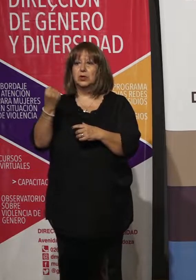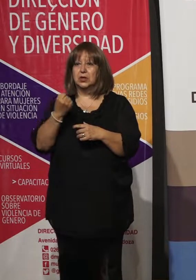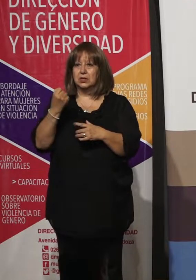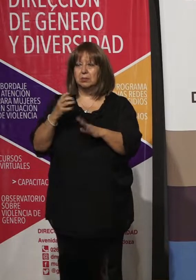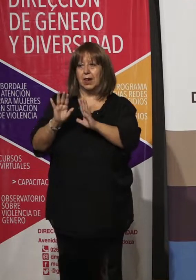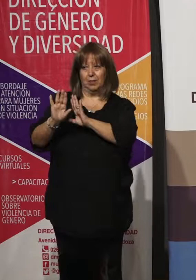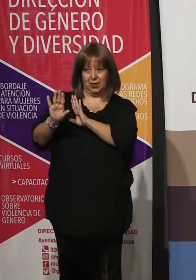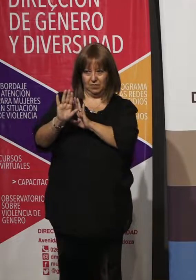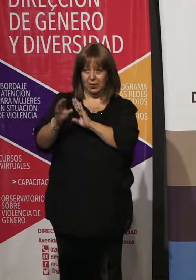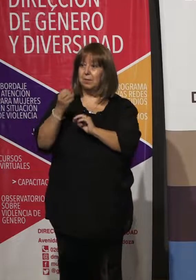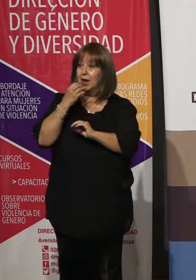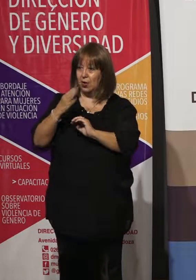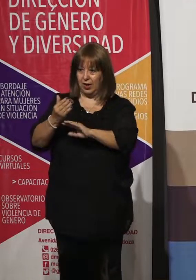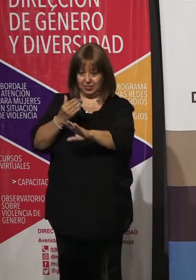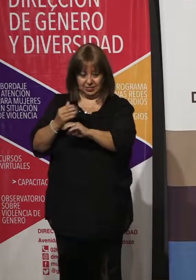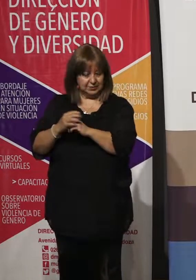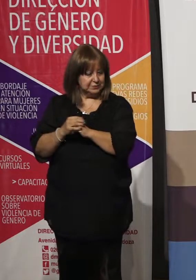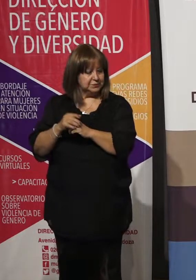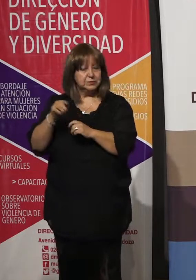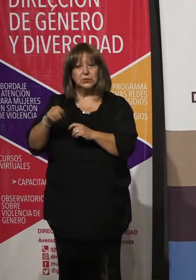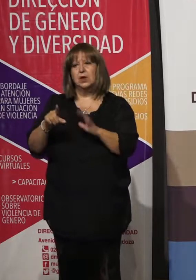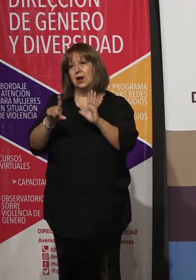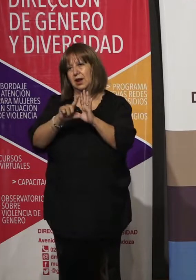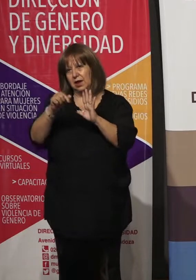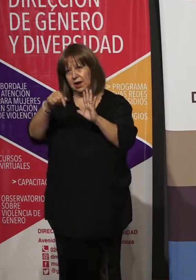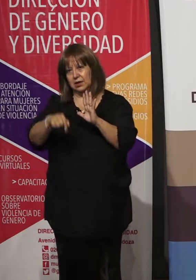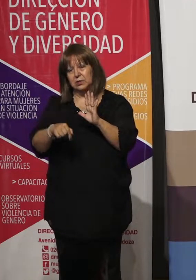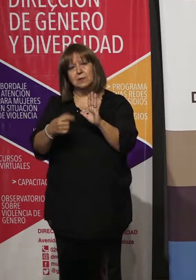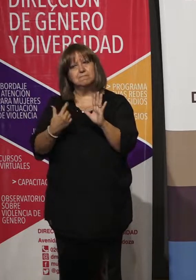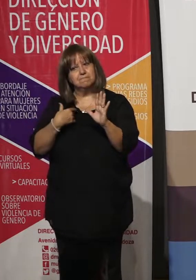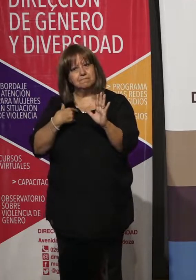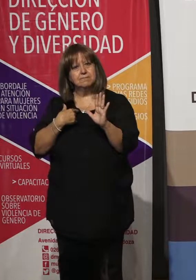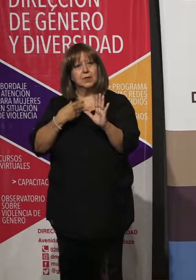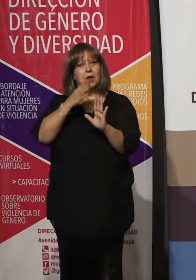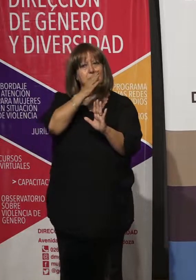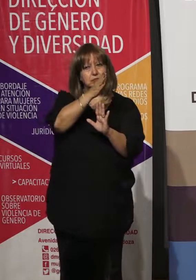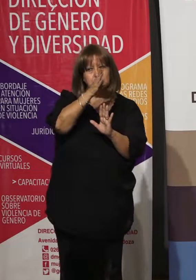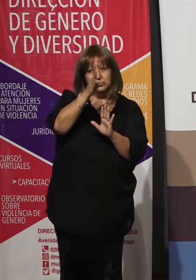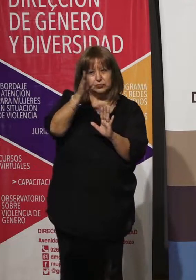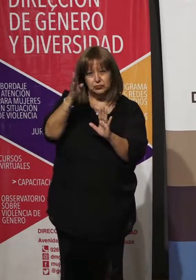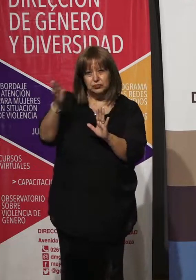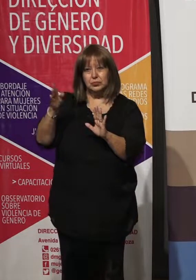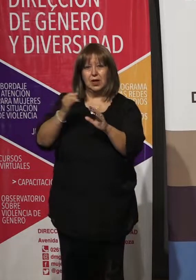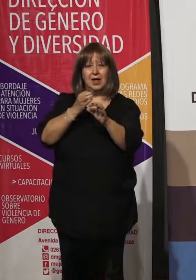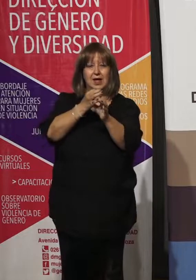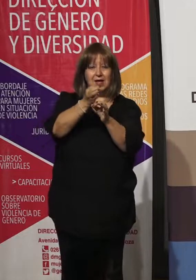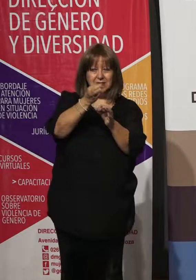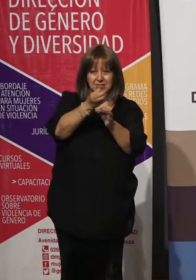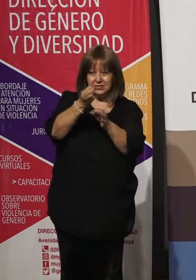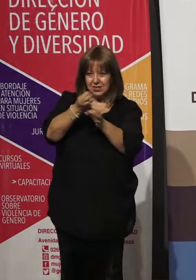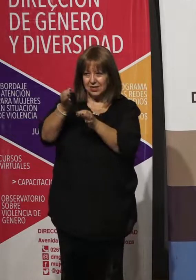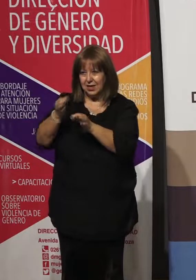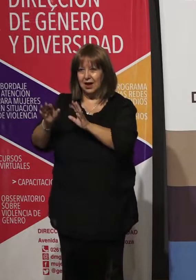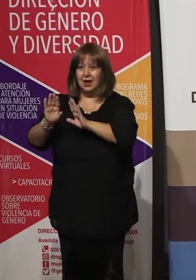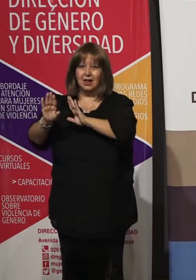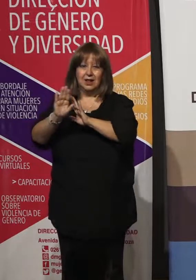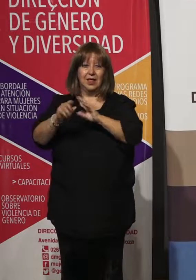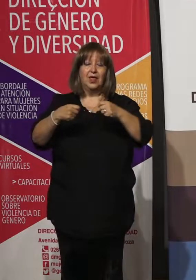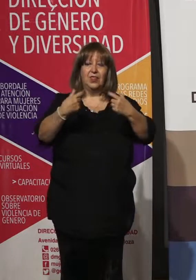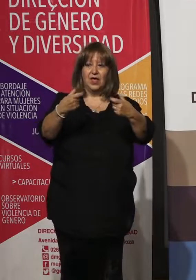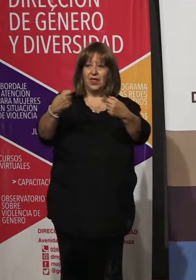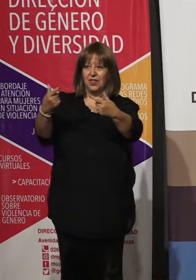la prevención. Entonces, desde la legislatura hemos querido salir a prevenir, a ayudar a prevenir, a